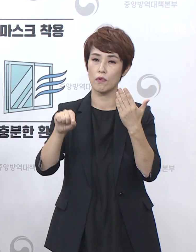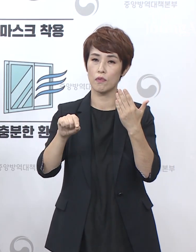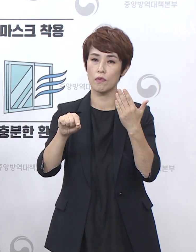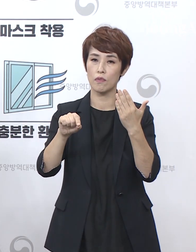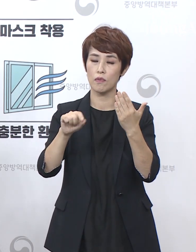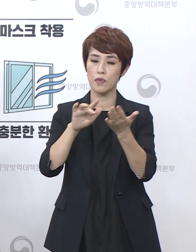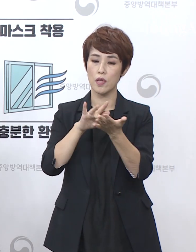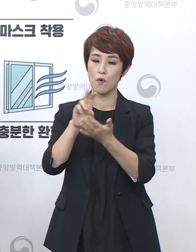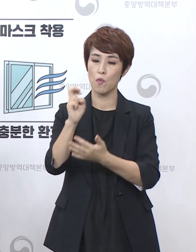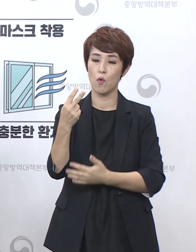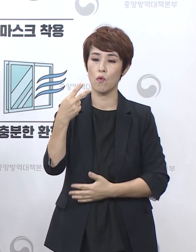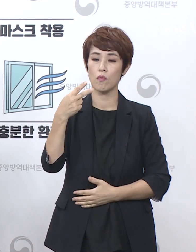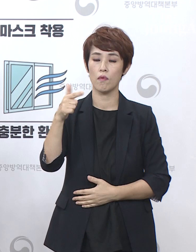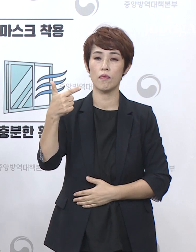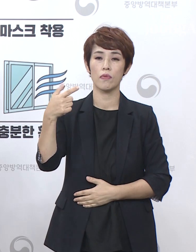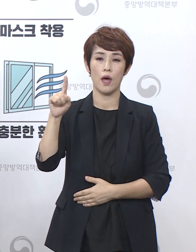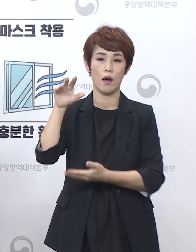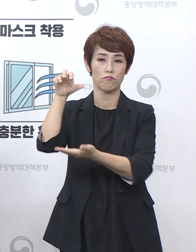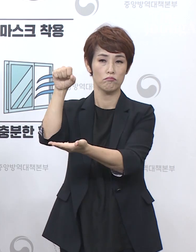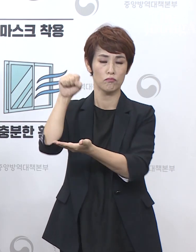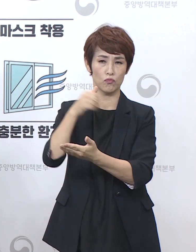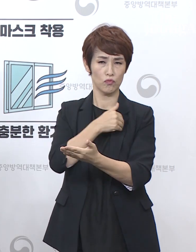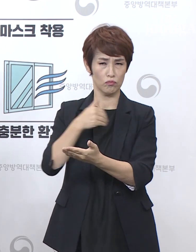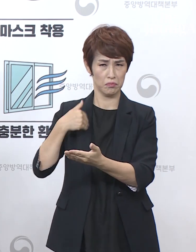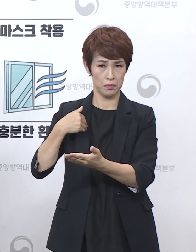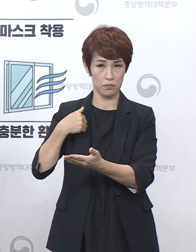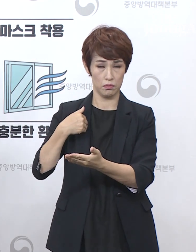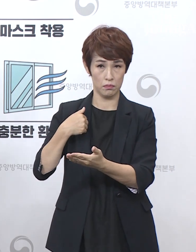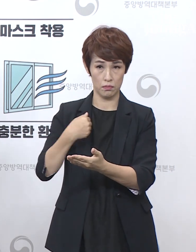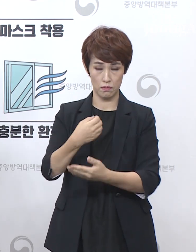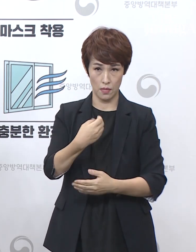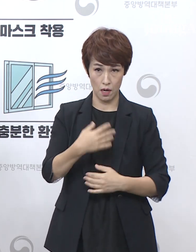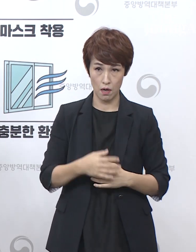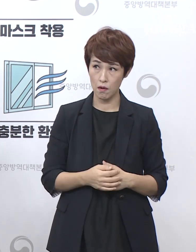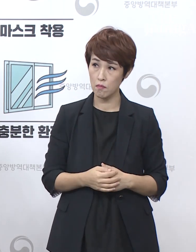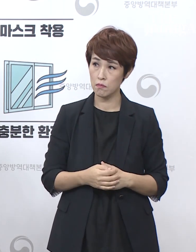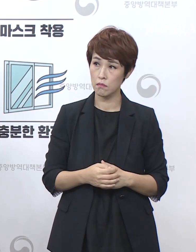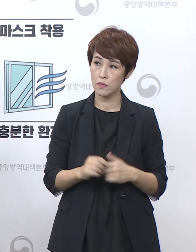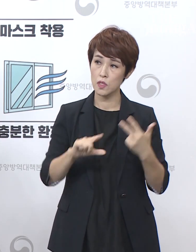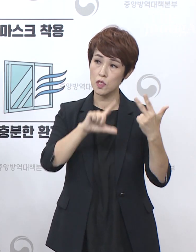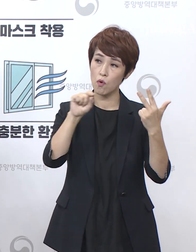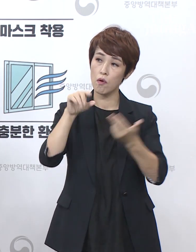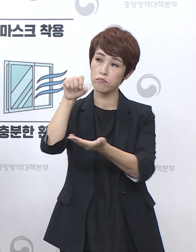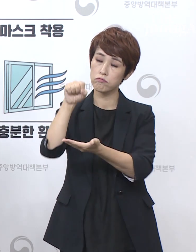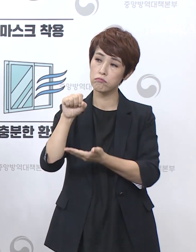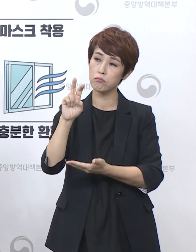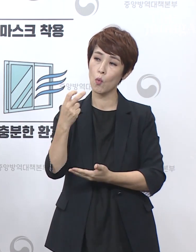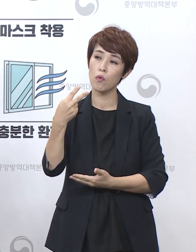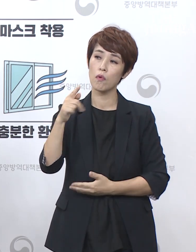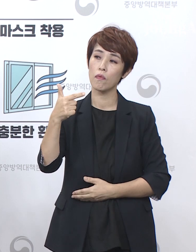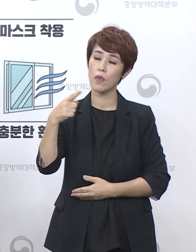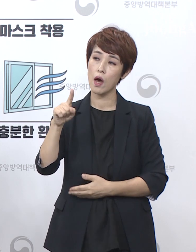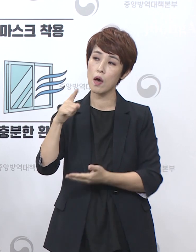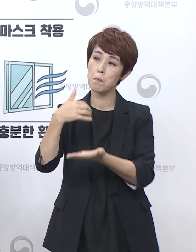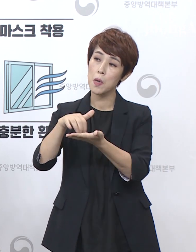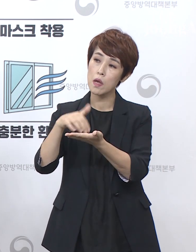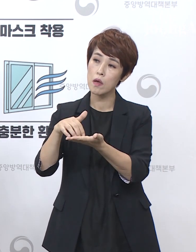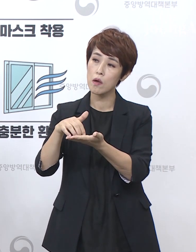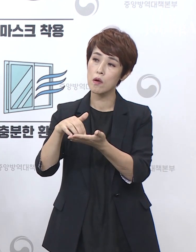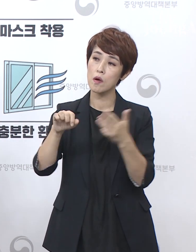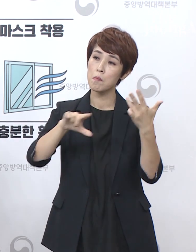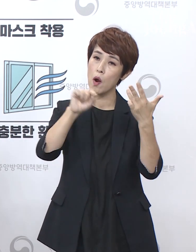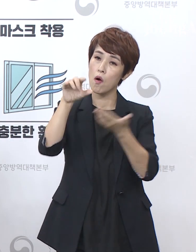했는데 7월 도입될 모더나 물량이 얼마나 남았고 8월 도입될 모더나 물량은 또 각각 총 얼마나